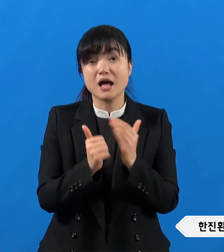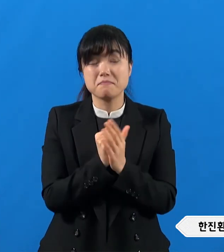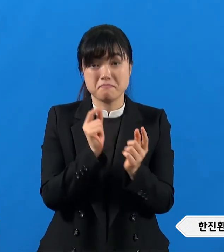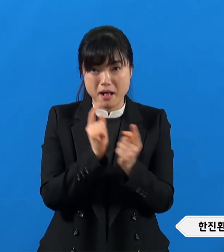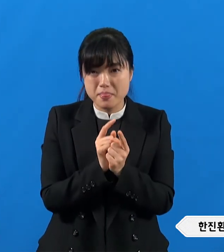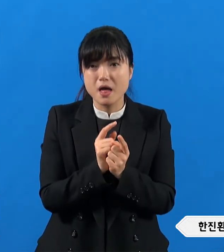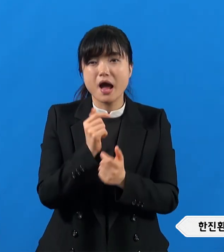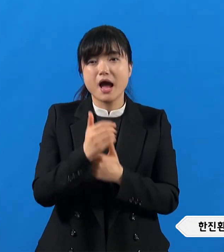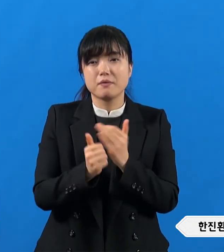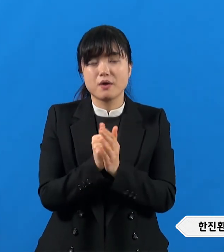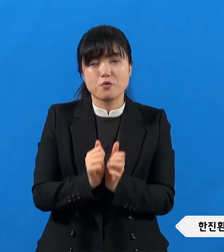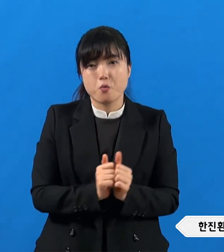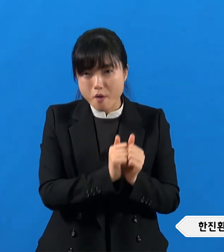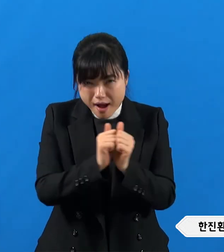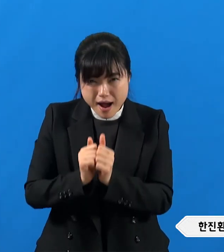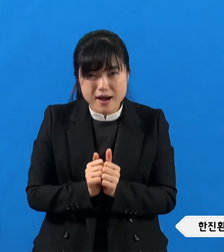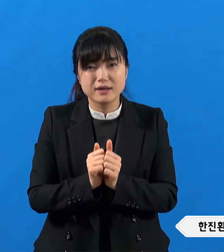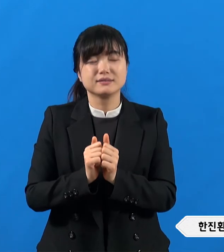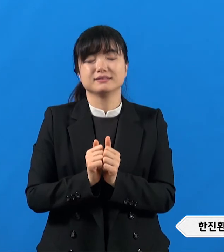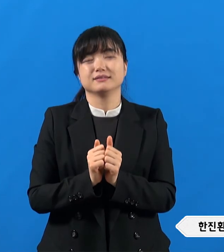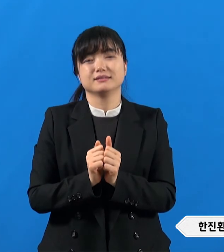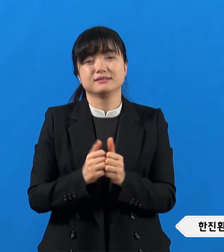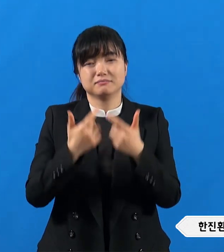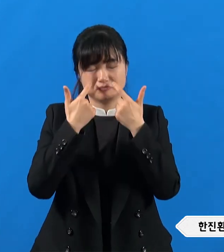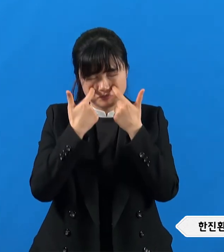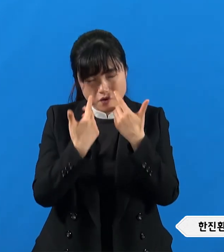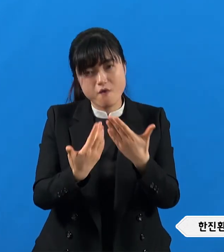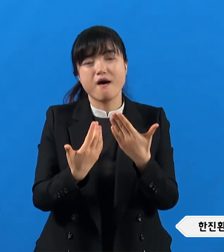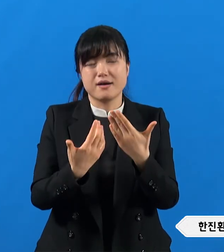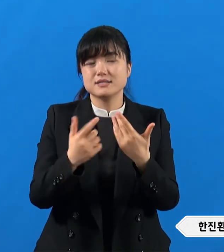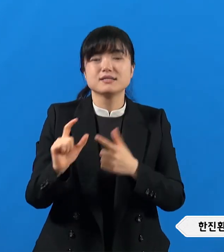하나님과 동행하는 생생한 삶으로